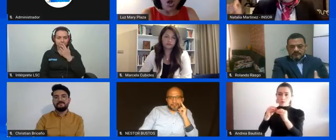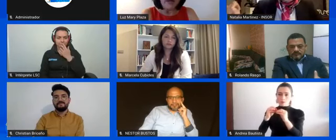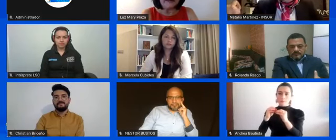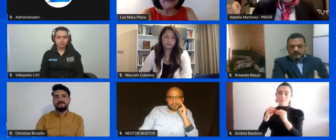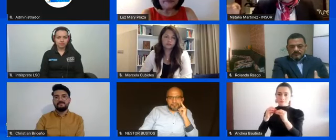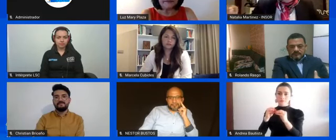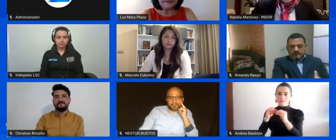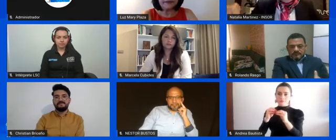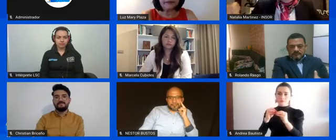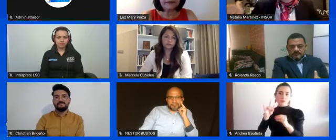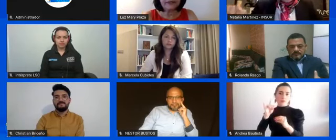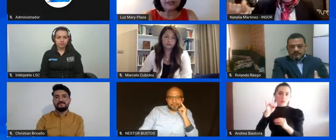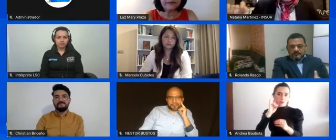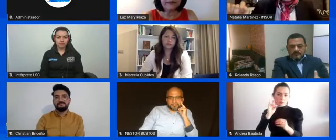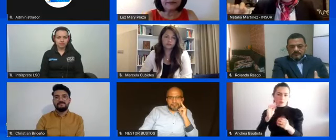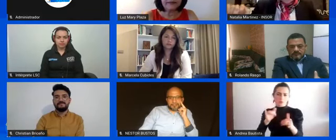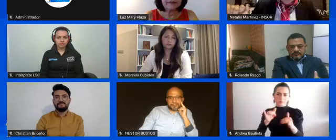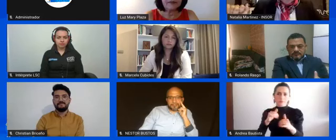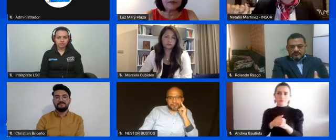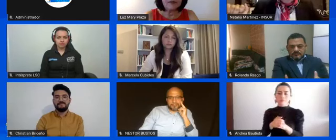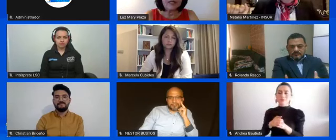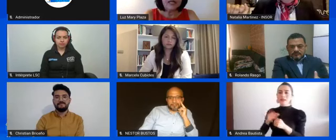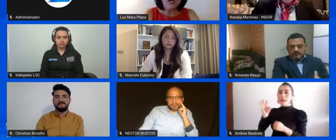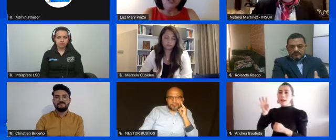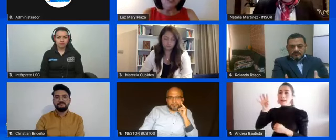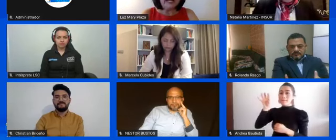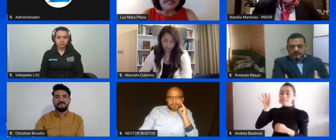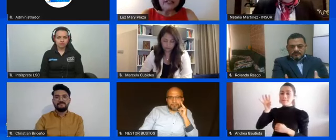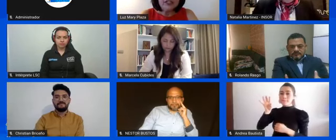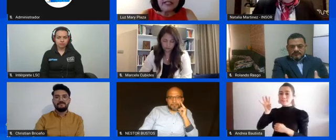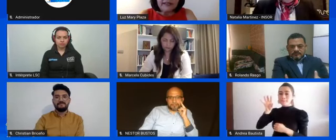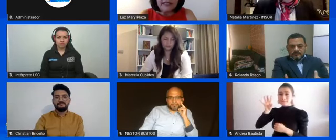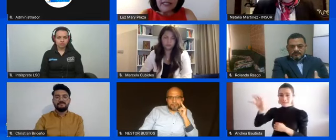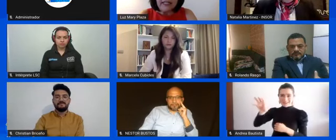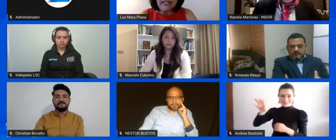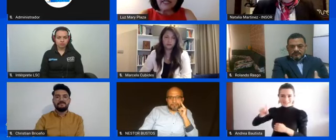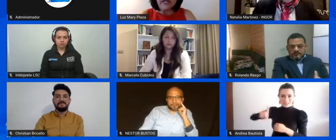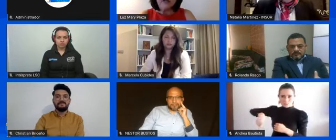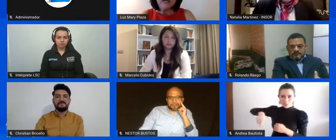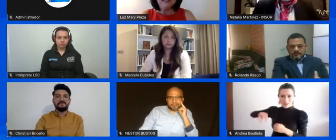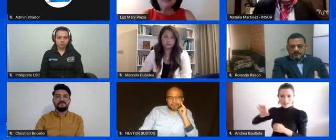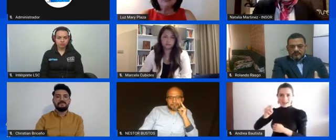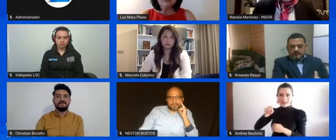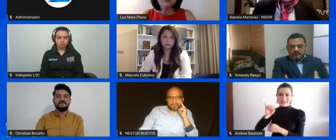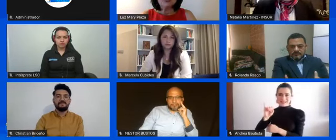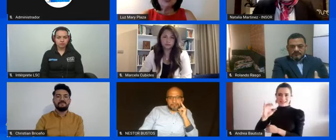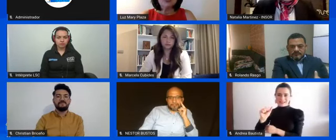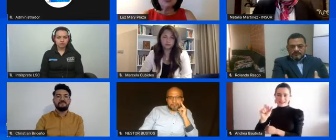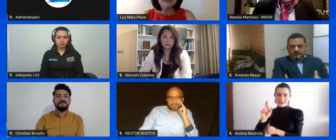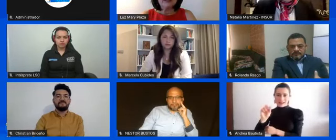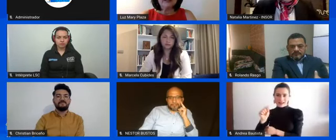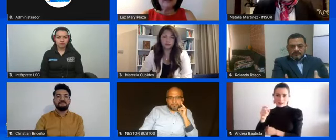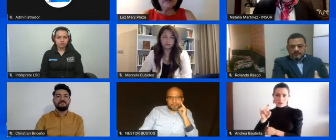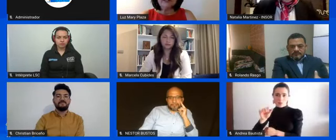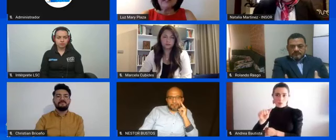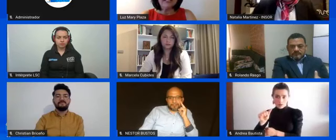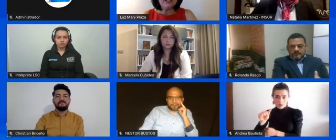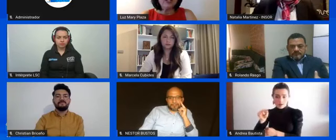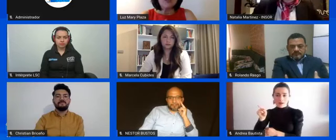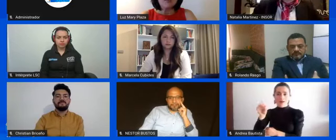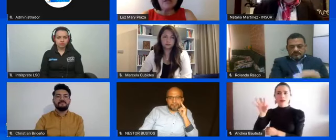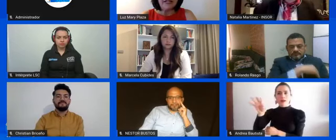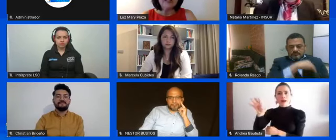problemas de audio. La escuela entonces en Nicaragua, ¿qué nos decías? Ok, entonces en Nicaragua nosotros, bueno,